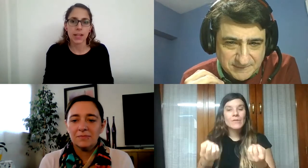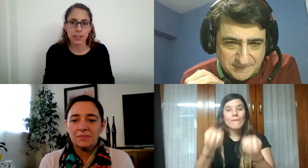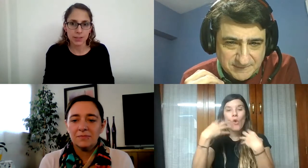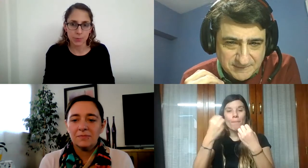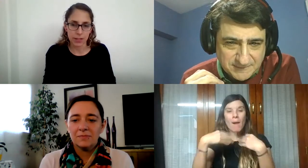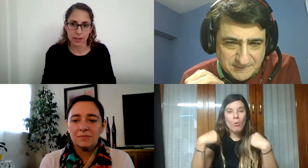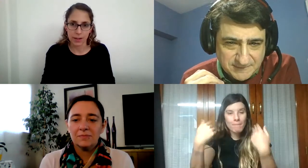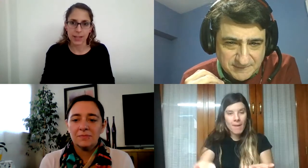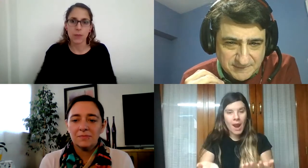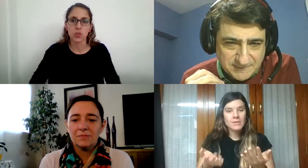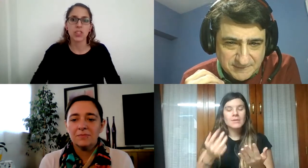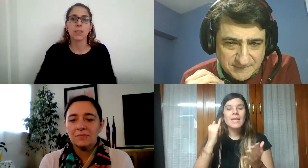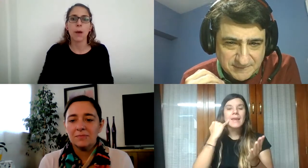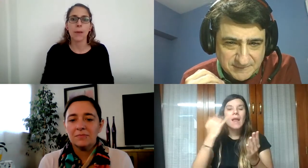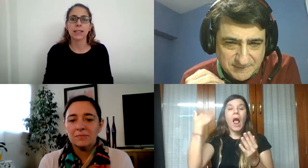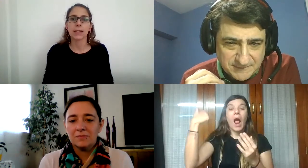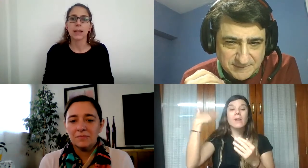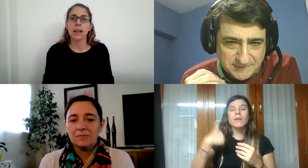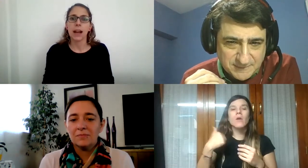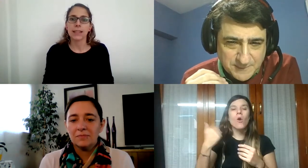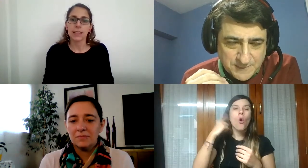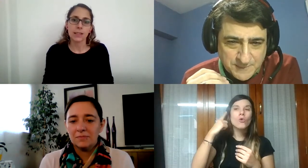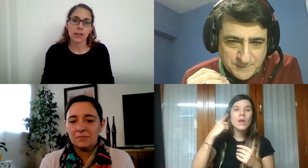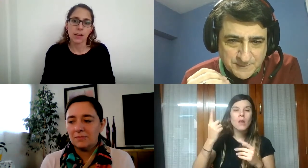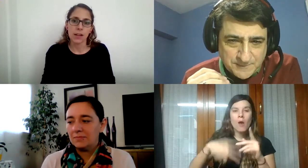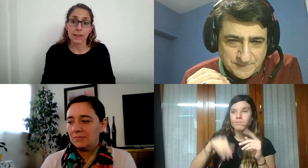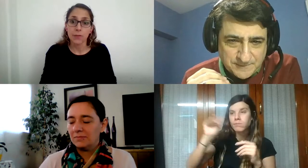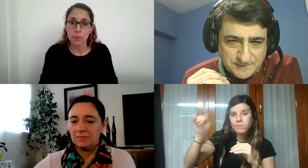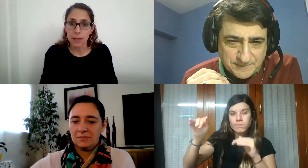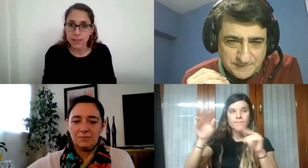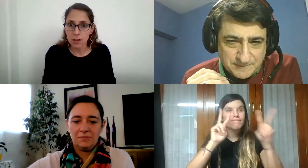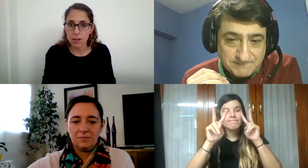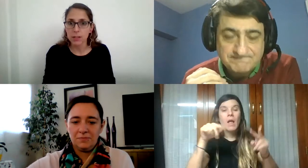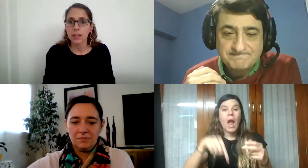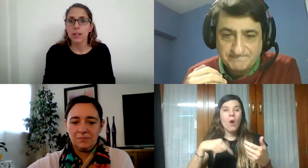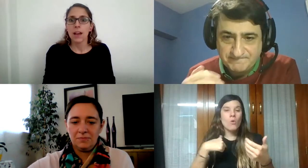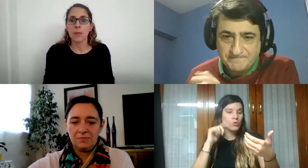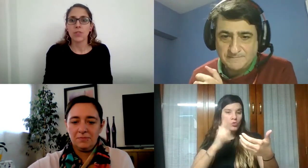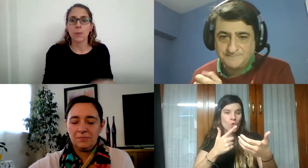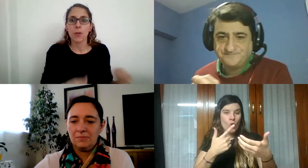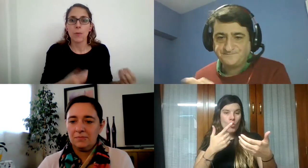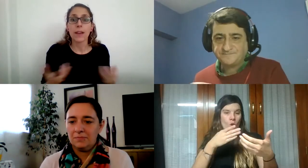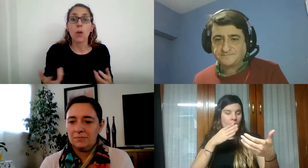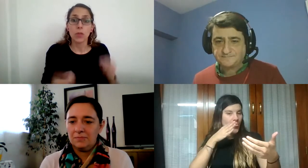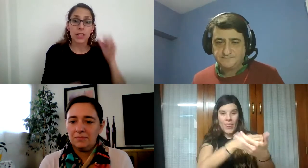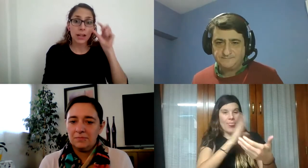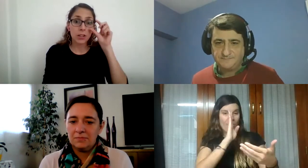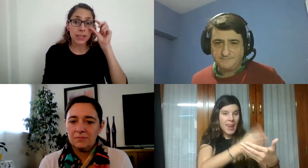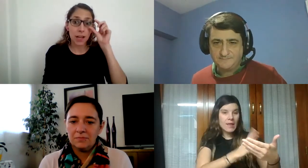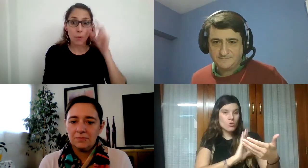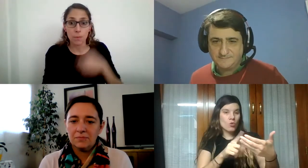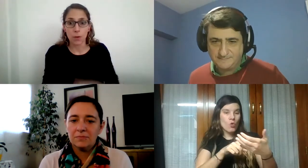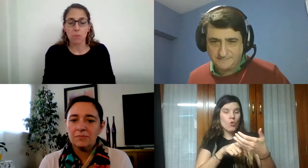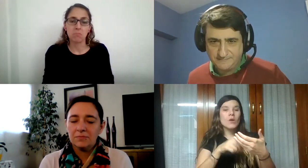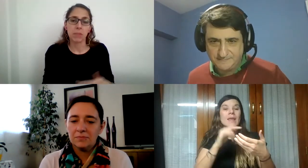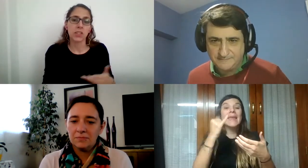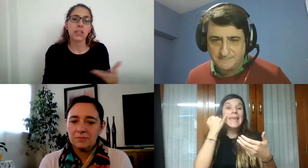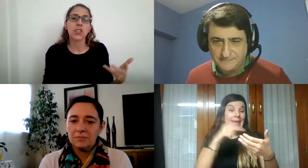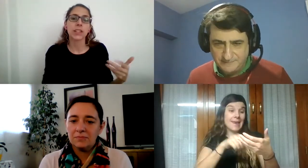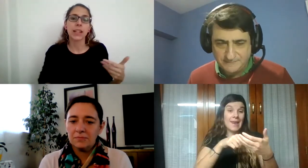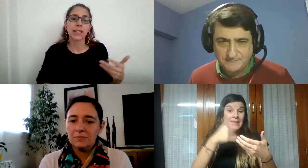unos años, bueno, la verdad es que hay muchísima más acceso a la información, hay muchas más formas de comunicarnos, quizás